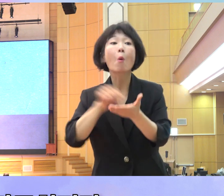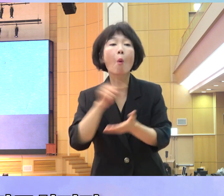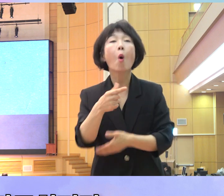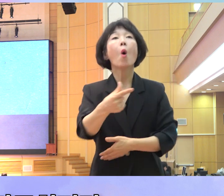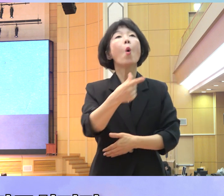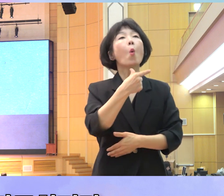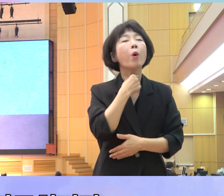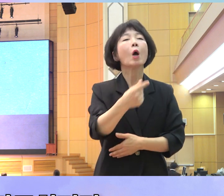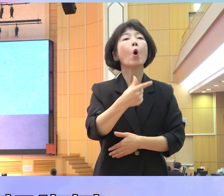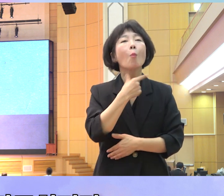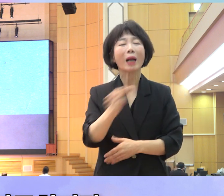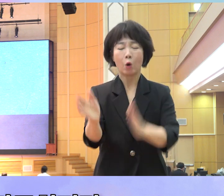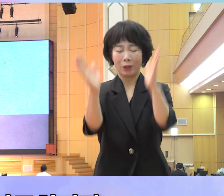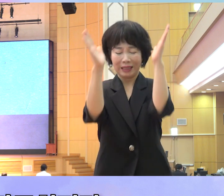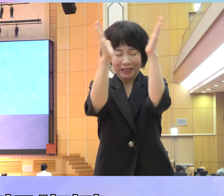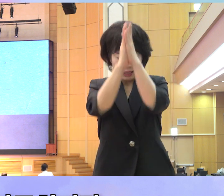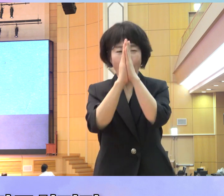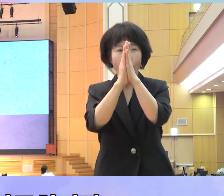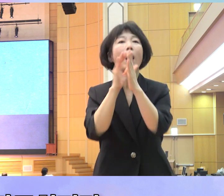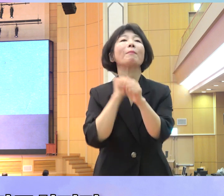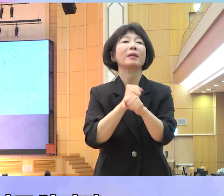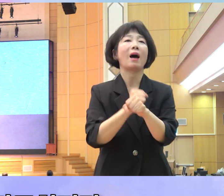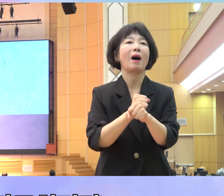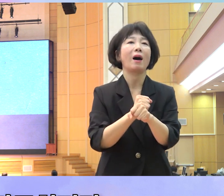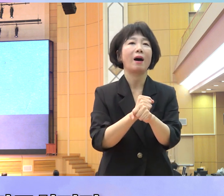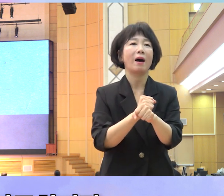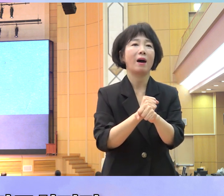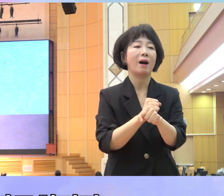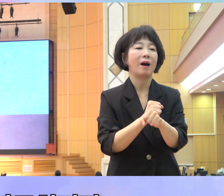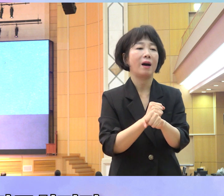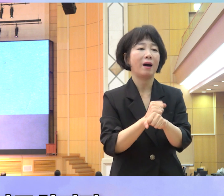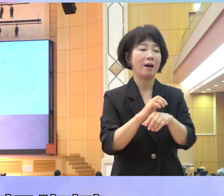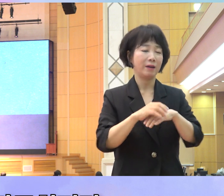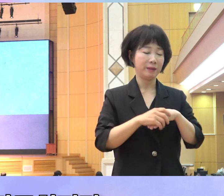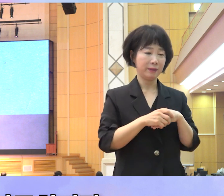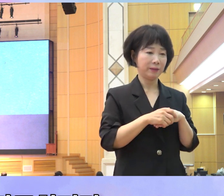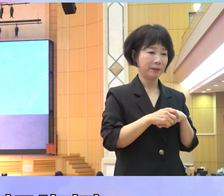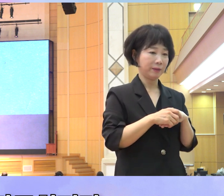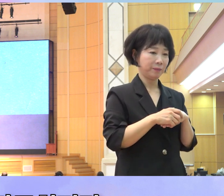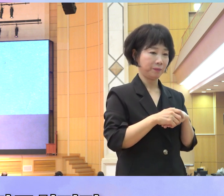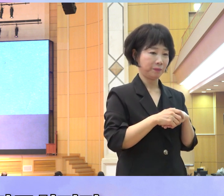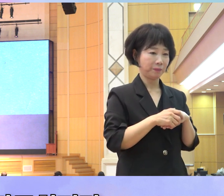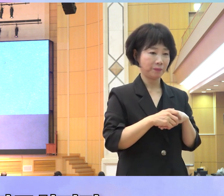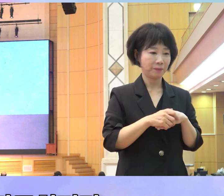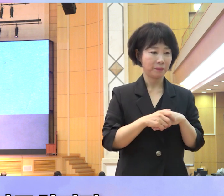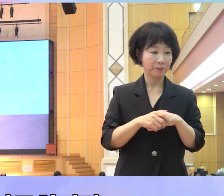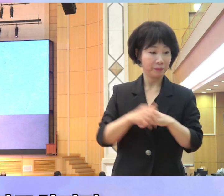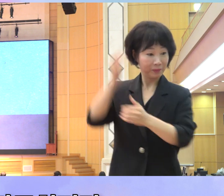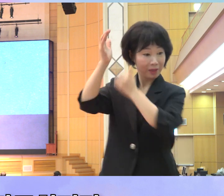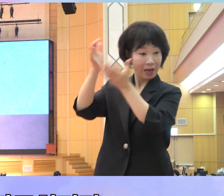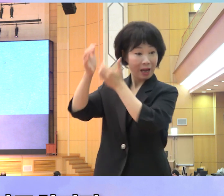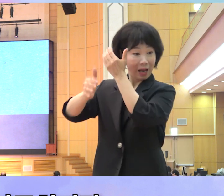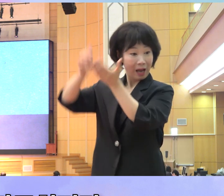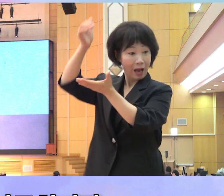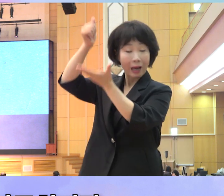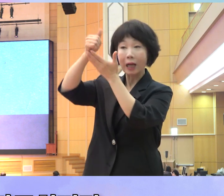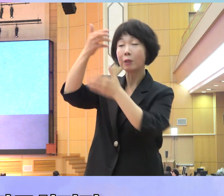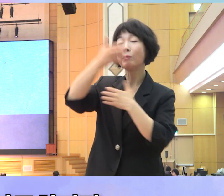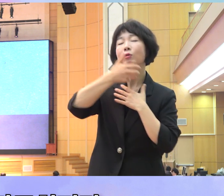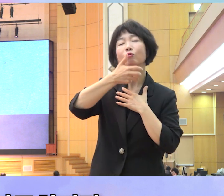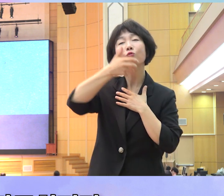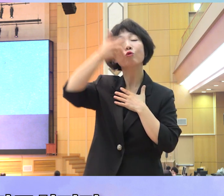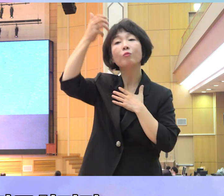이 찬양인데, 이 찬양에는 후렴구에 이런 가사가 있습니다. 하나님의 꿈이